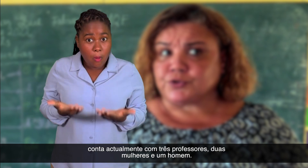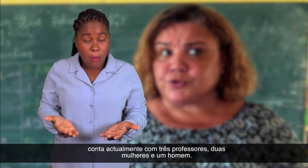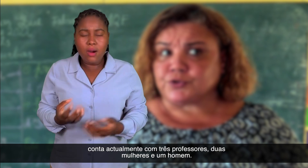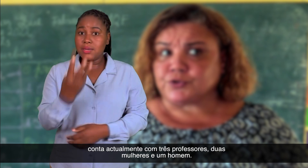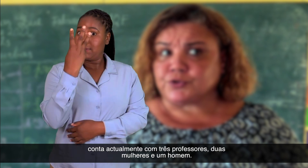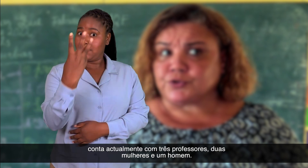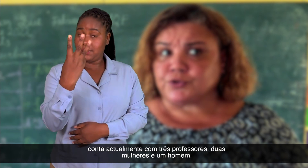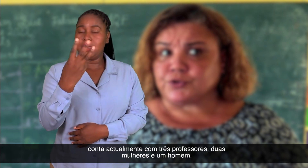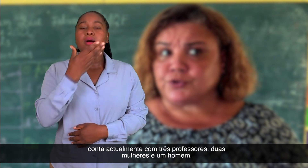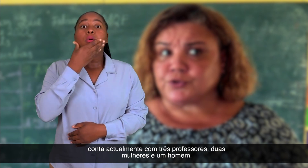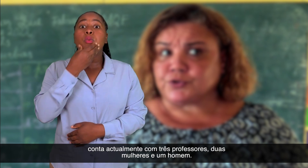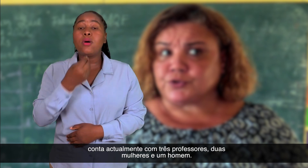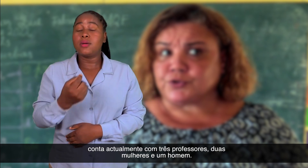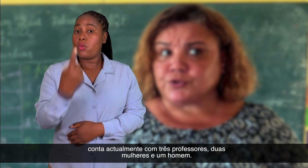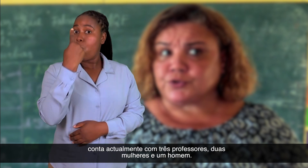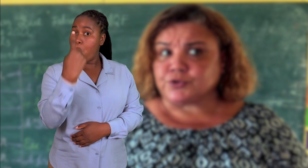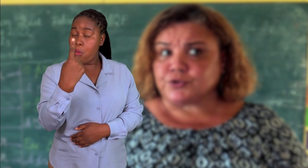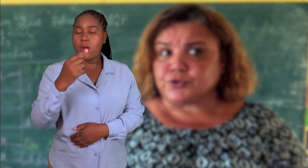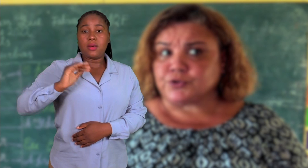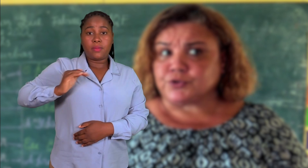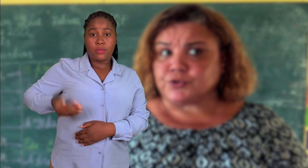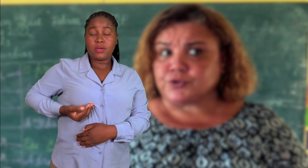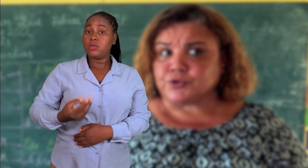professores. Duas mulheres e um homem.